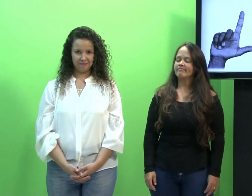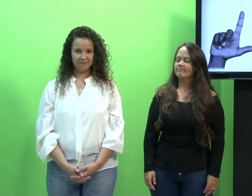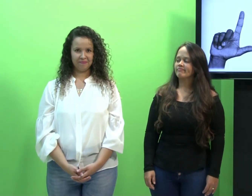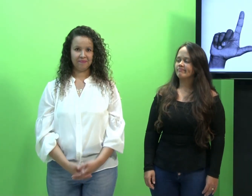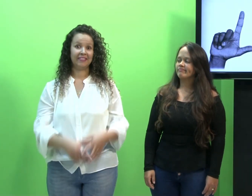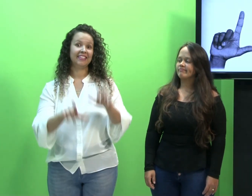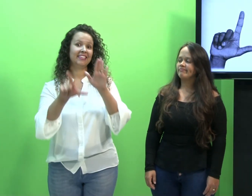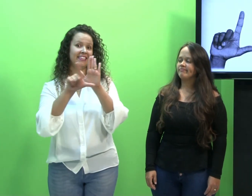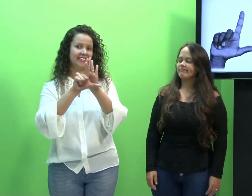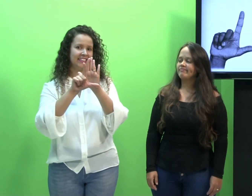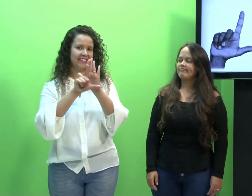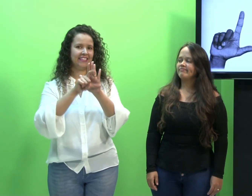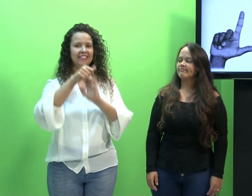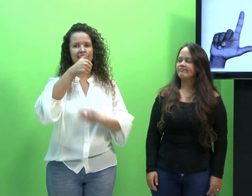A Lei